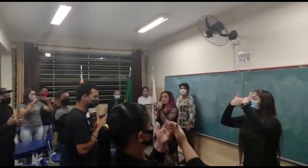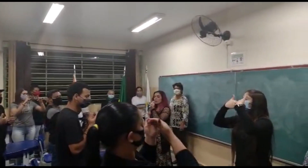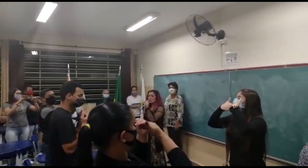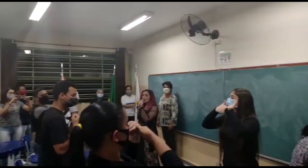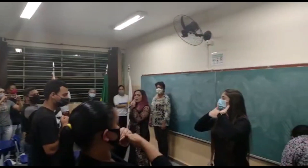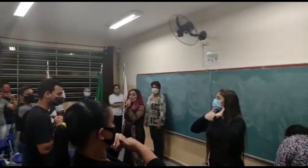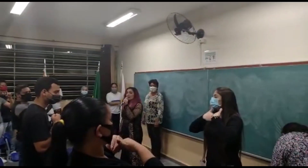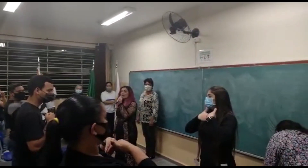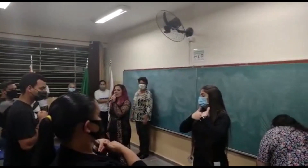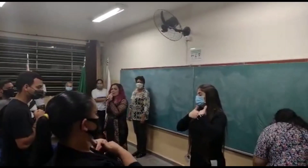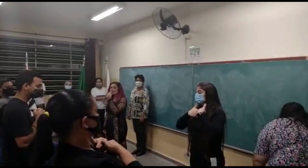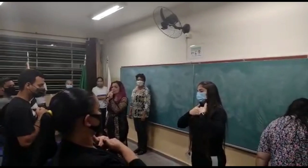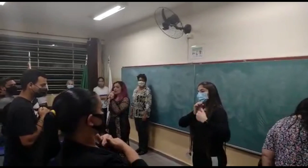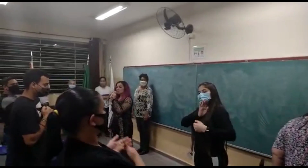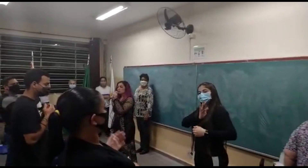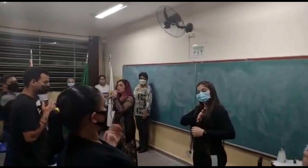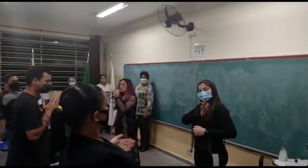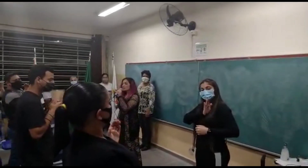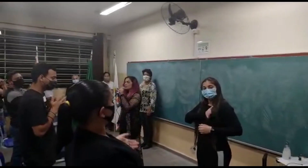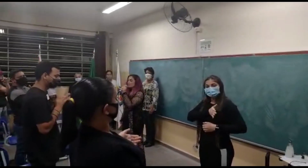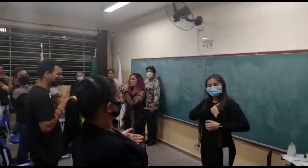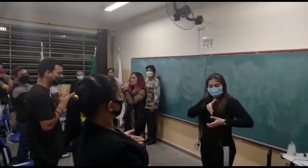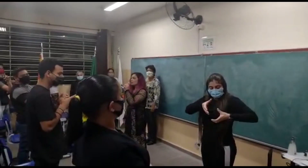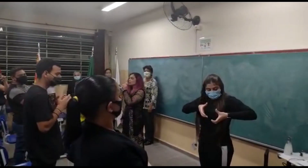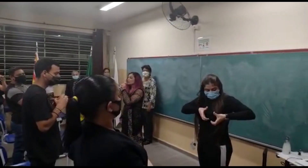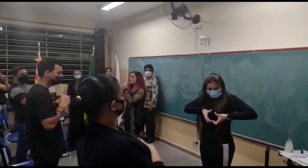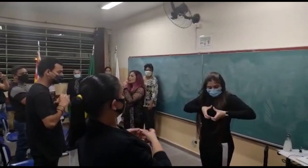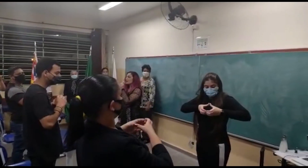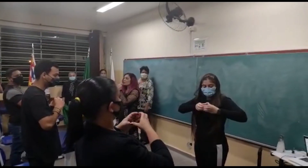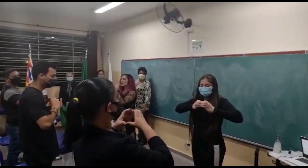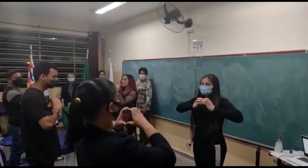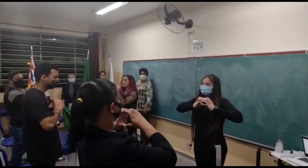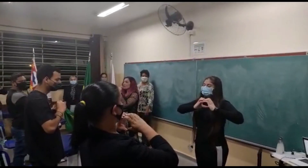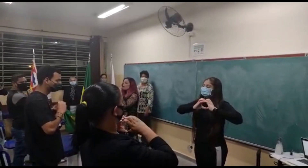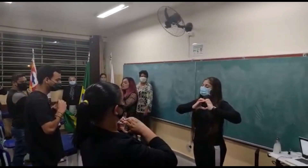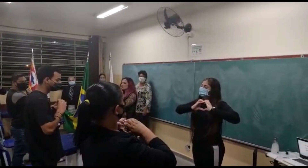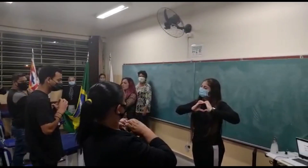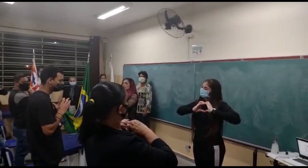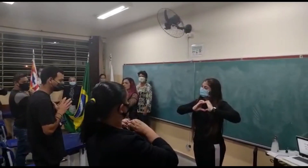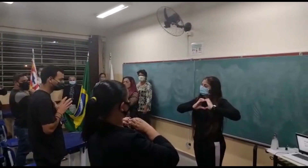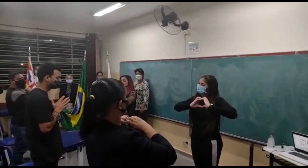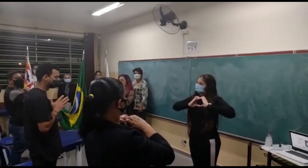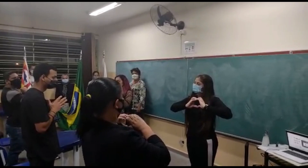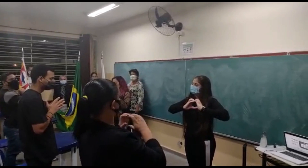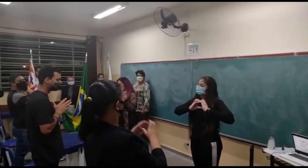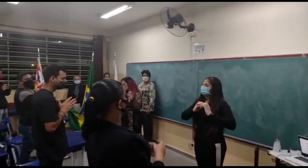é tua carga, o coração do teu alfoge